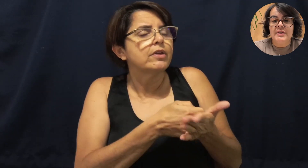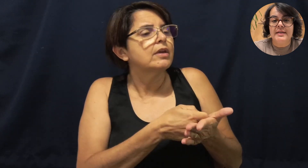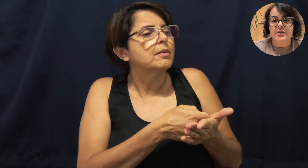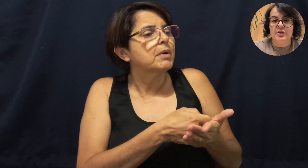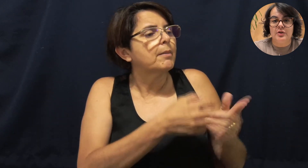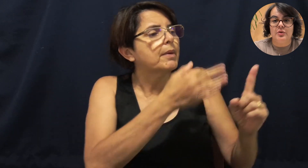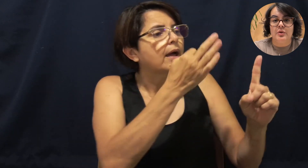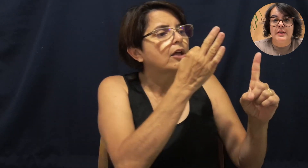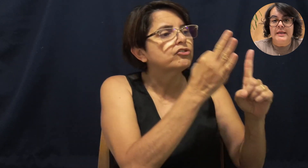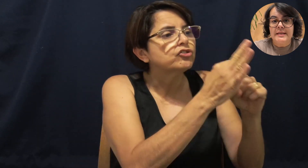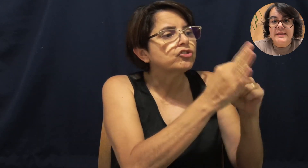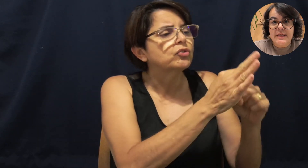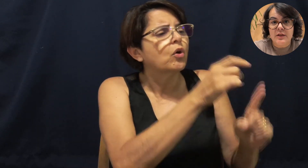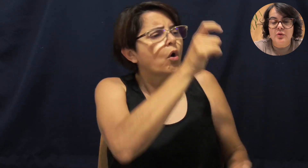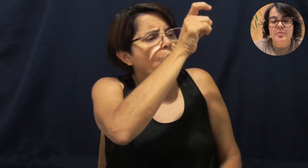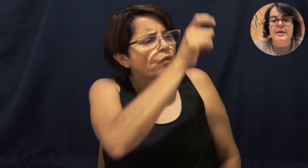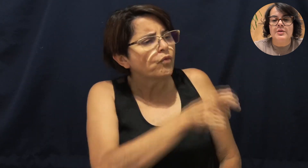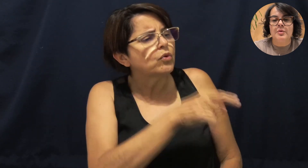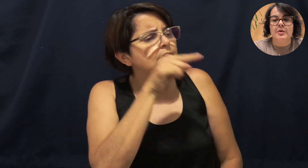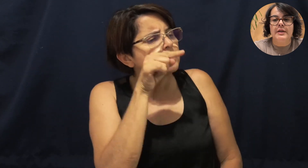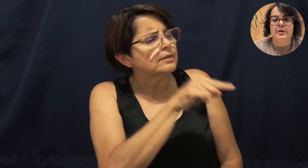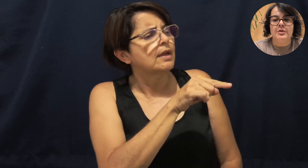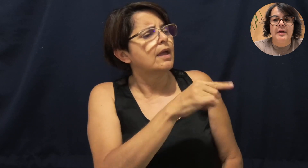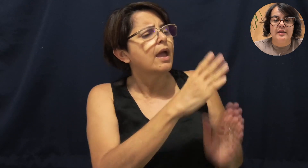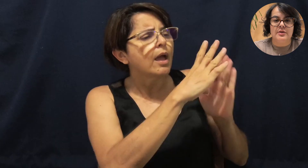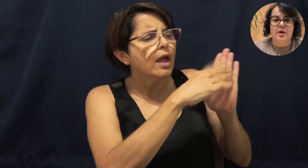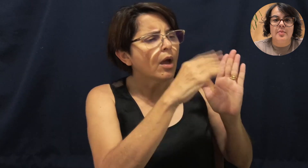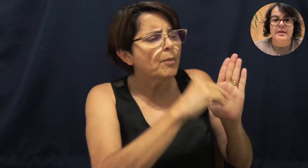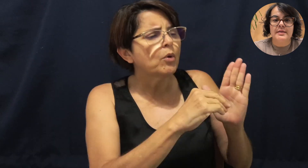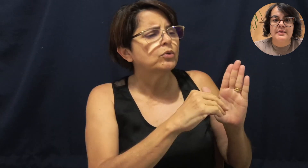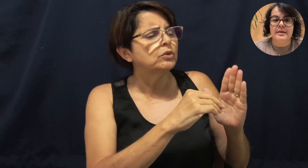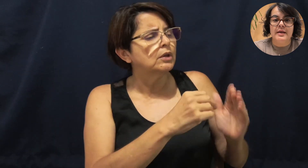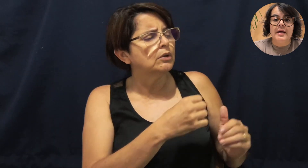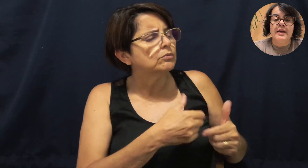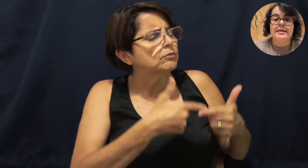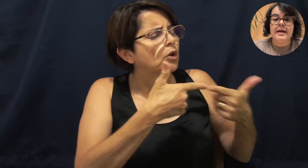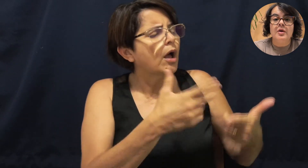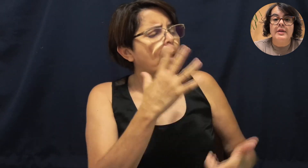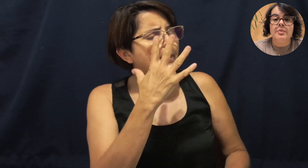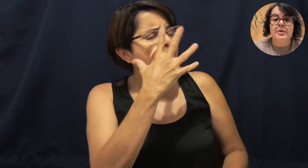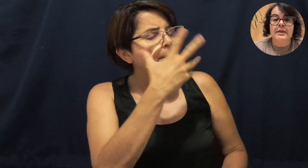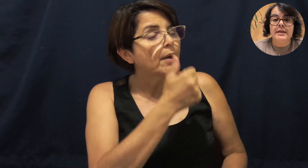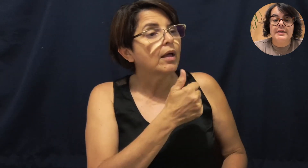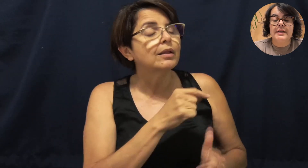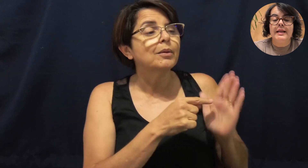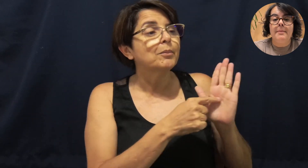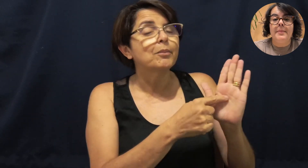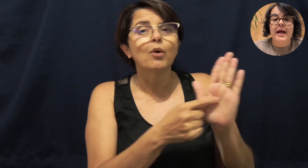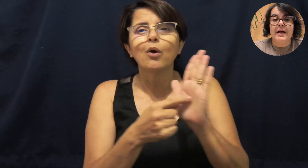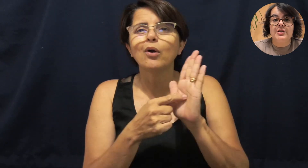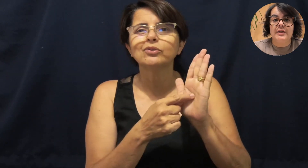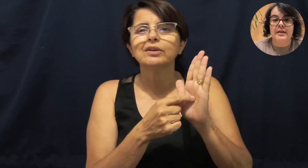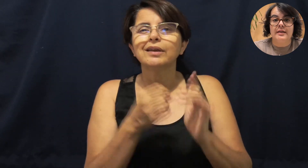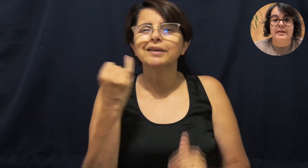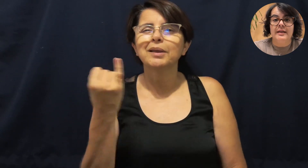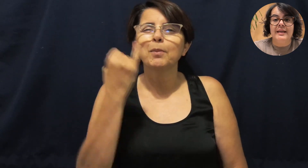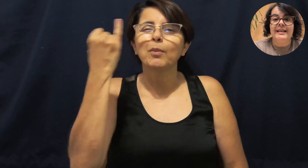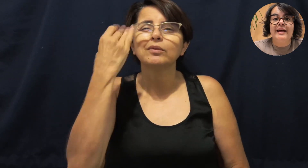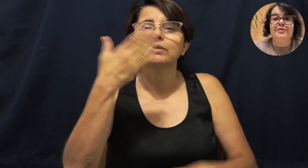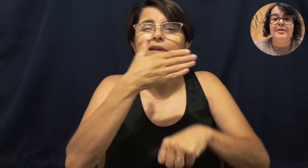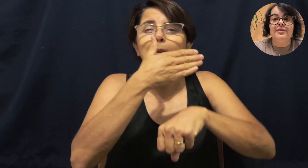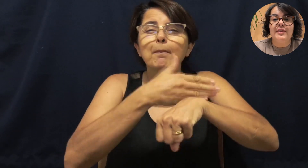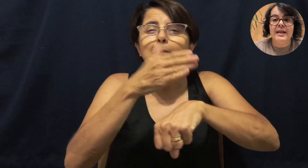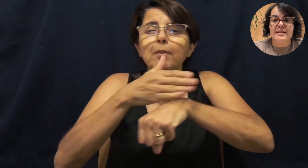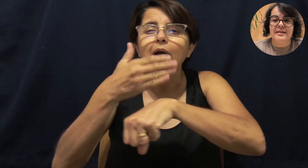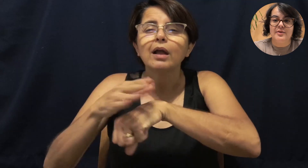quando diz a Tito, sê tu mesmo modelo de belas obras, ressalta a importância da prática e